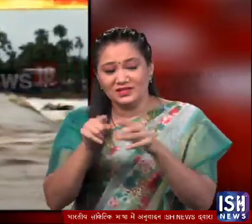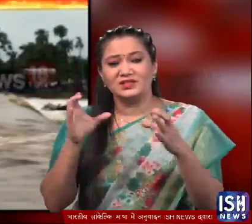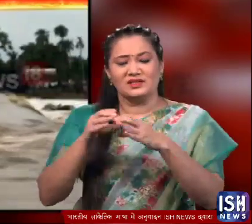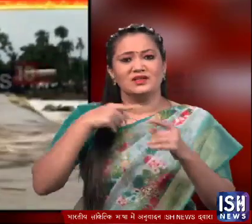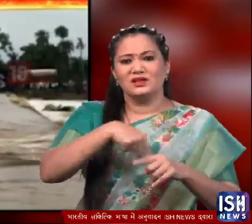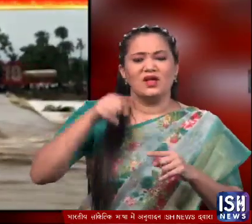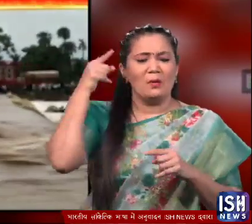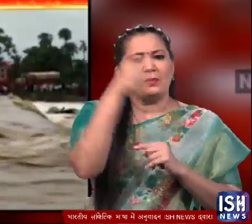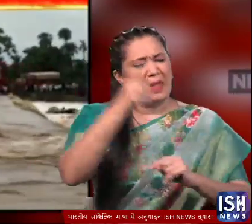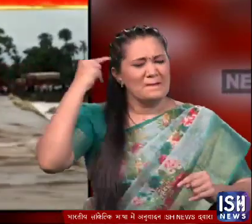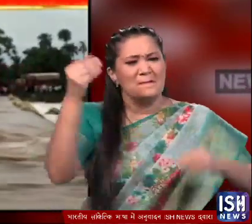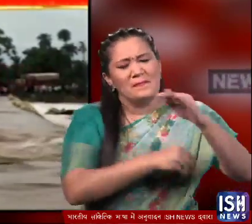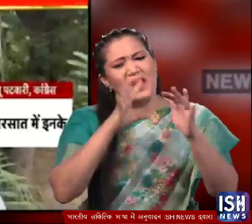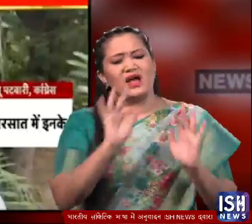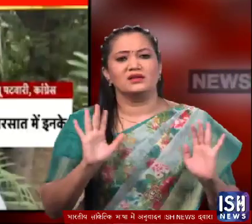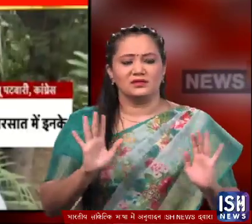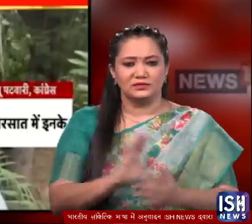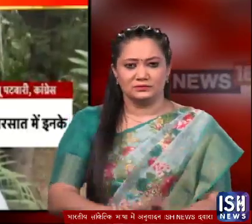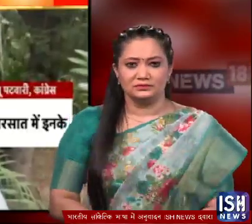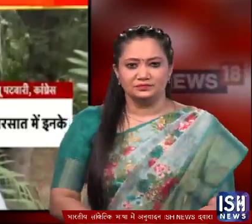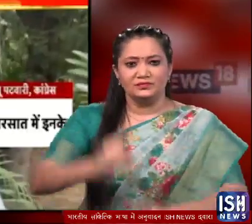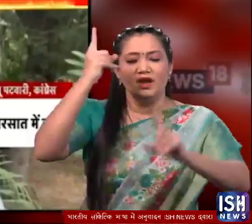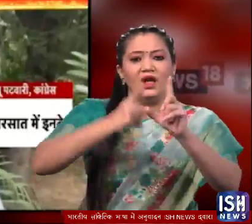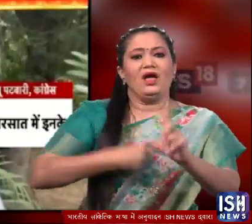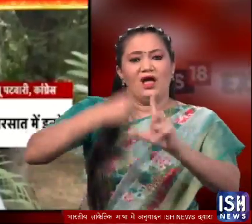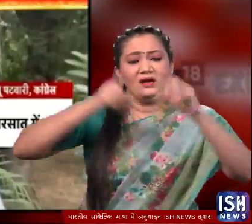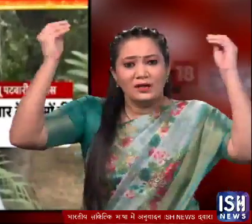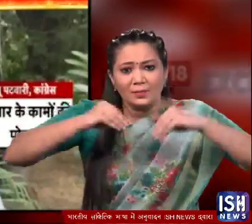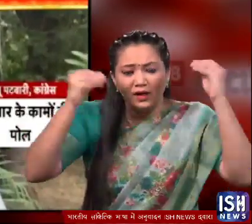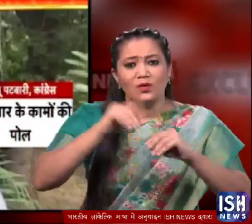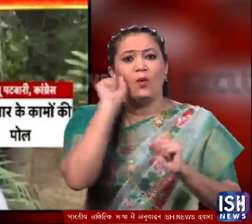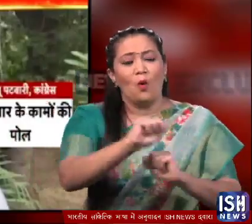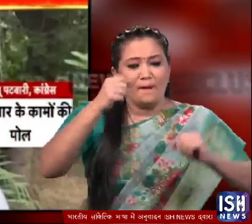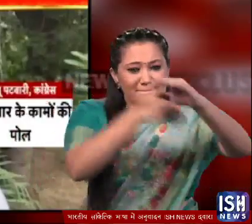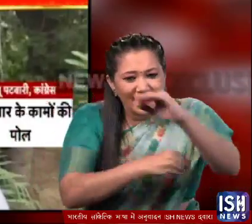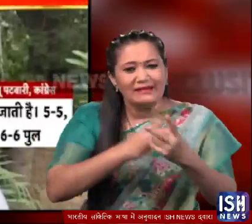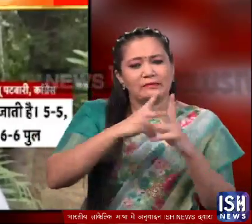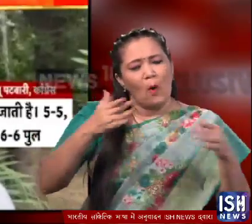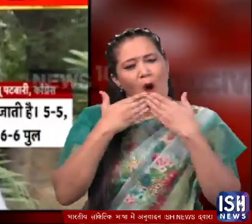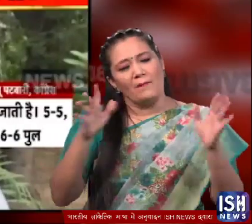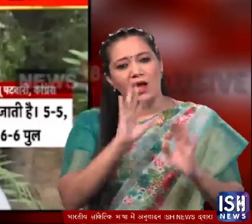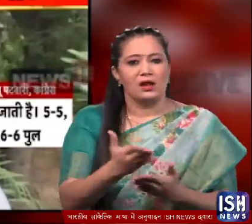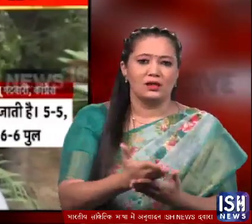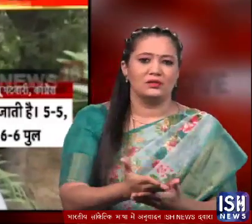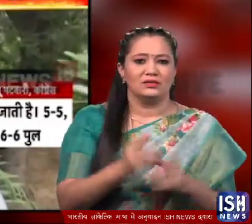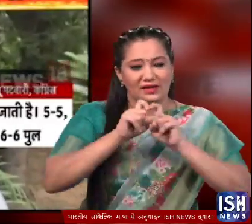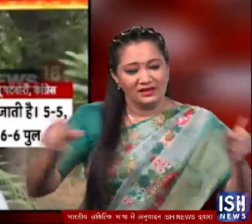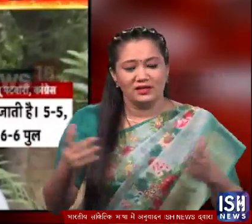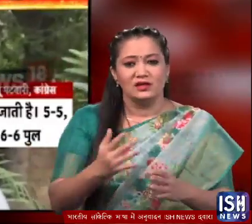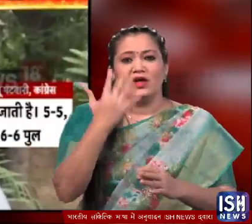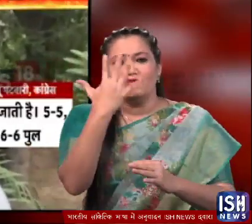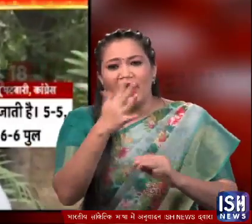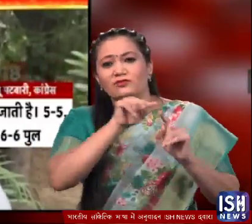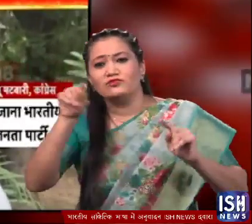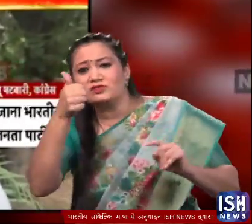इसमें सीधा सीधा भ्रष्टाचार दिखाई दे रहा है। हर बरसात में उनके भ्रष्टाचार के कामों की पोल खुलती है।